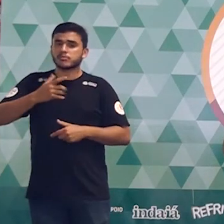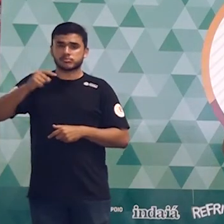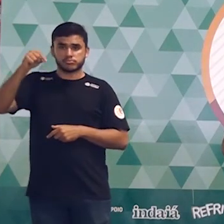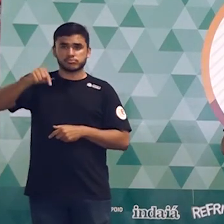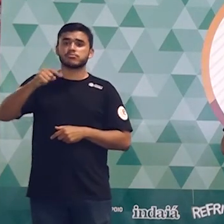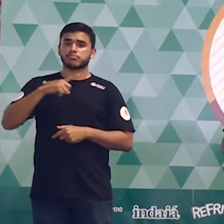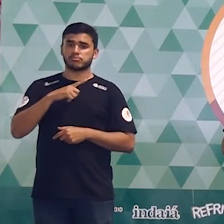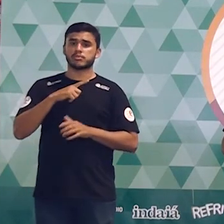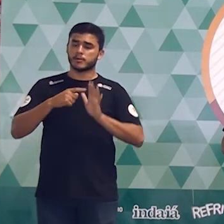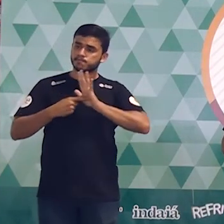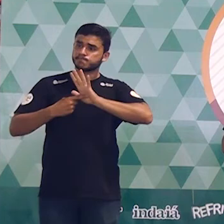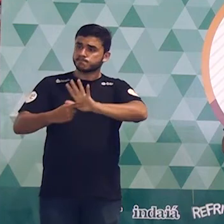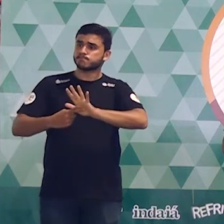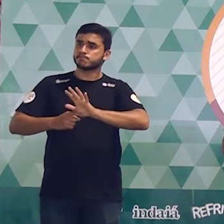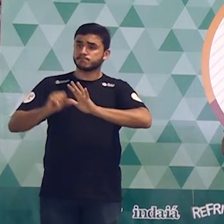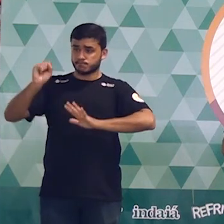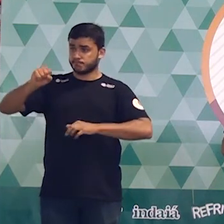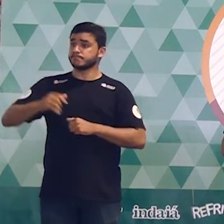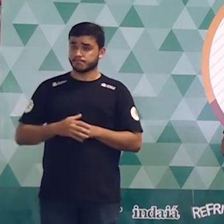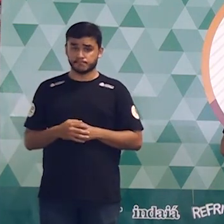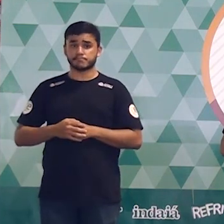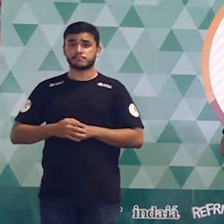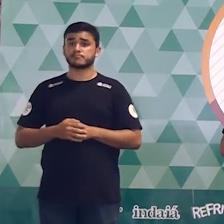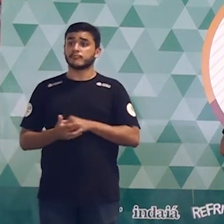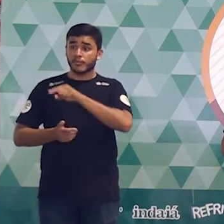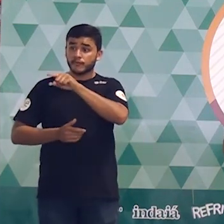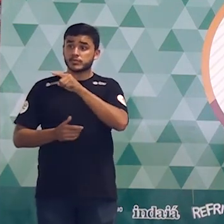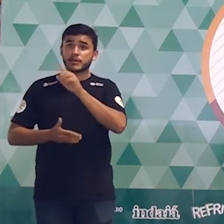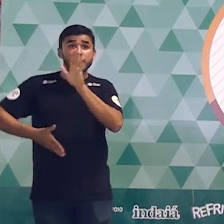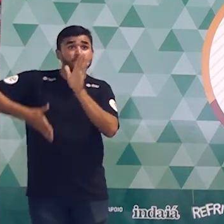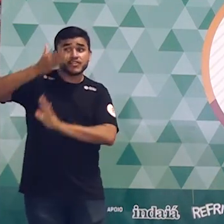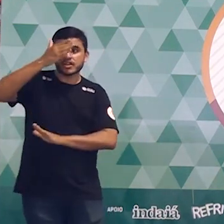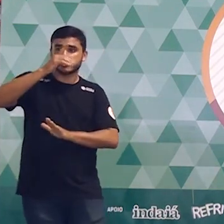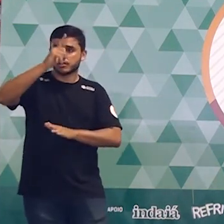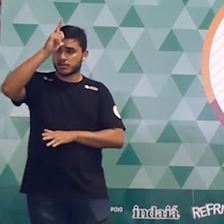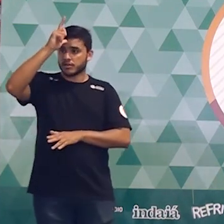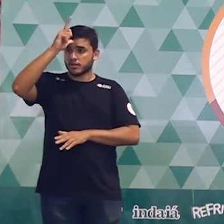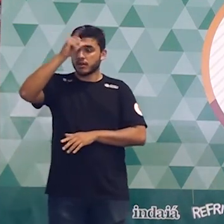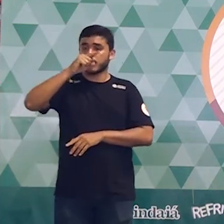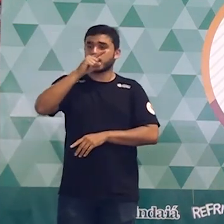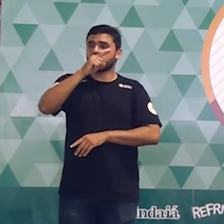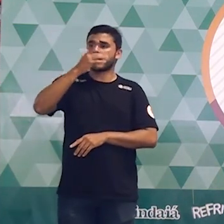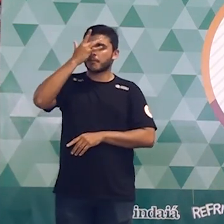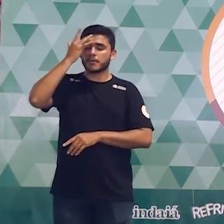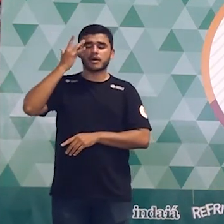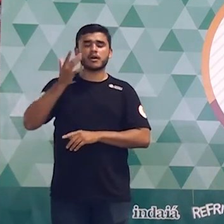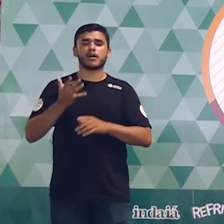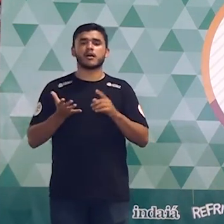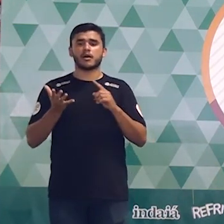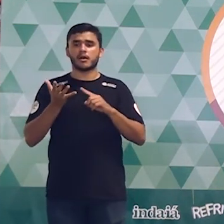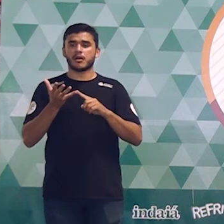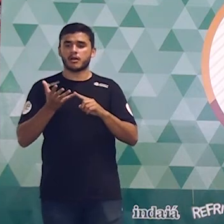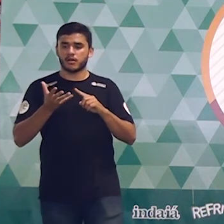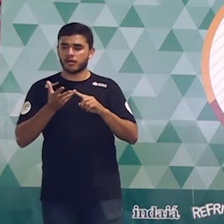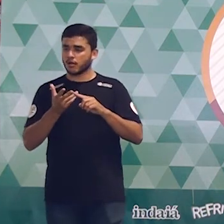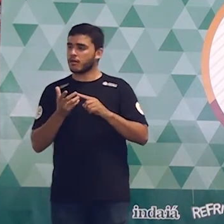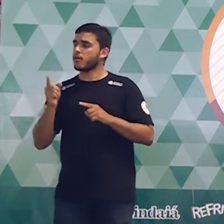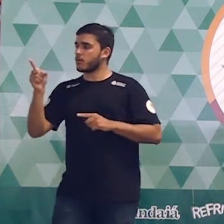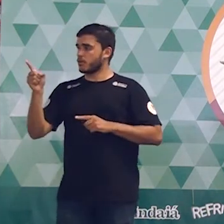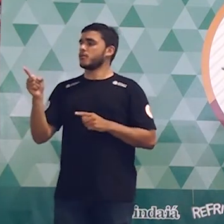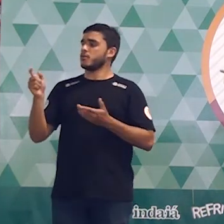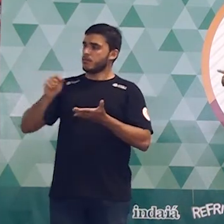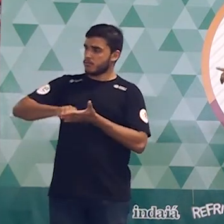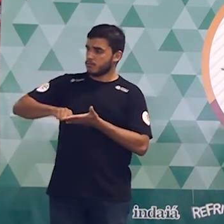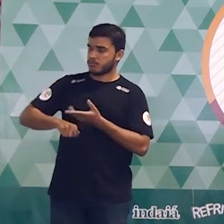e apresentar, certo? Você vai chegar lá na Alemanha e o pessoal está contando o pessoal ainda, a população, tudo na base do papelzinho,